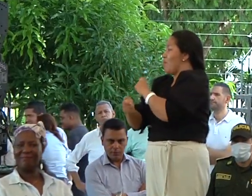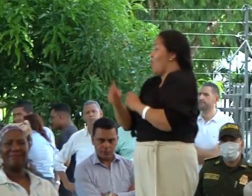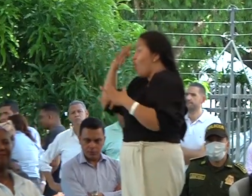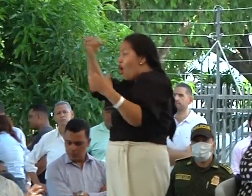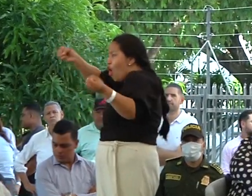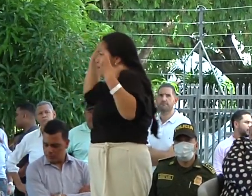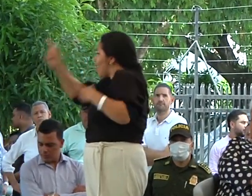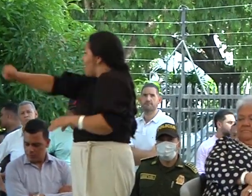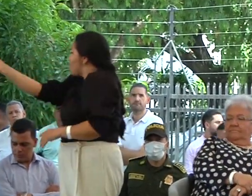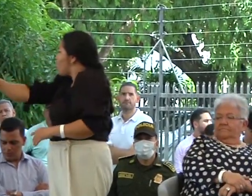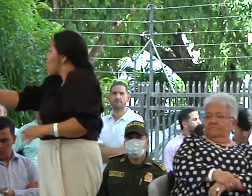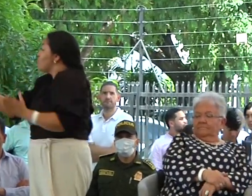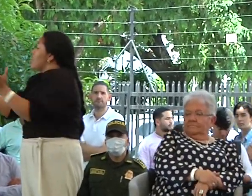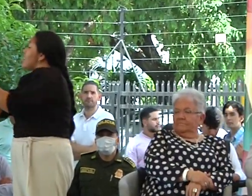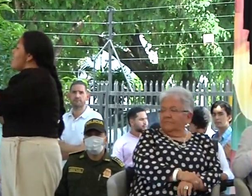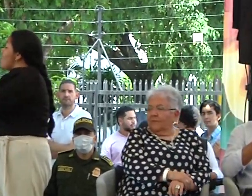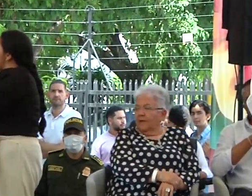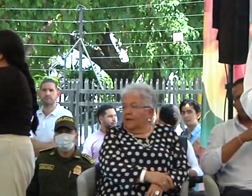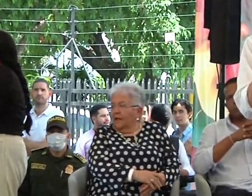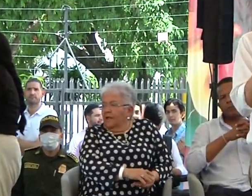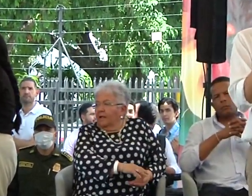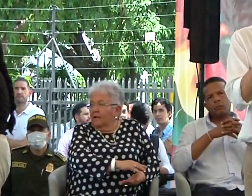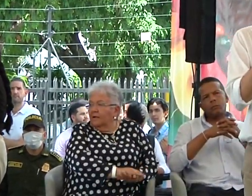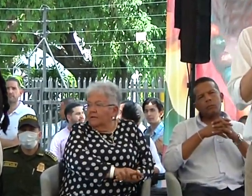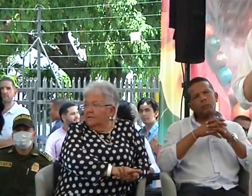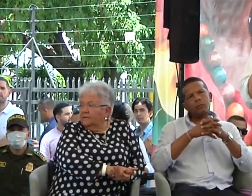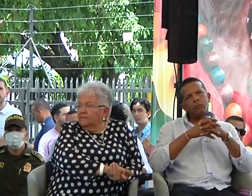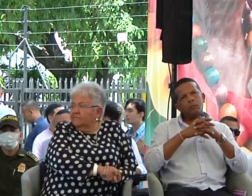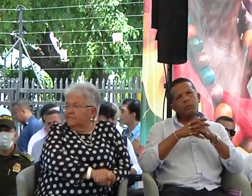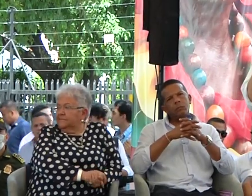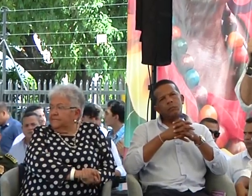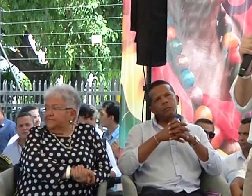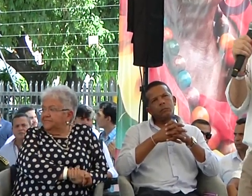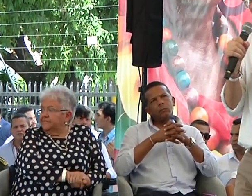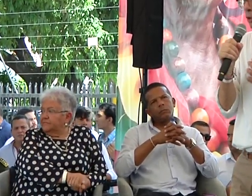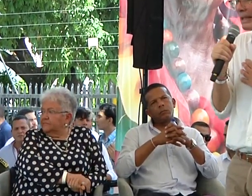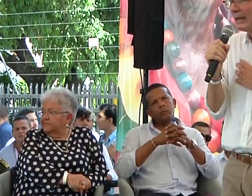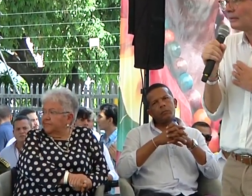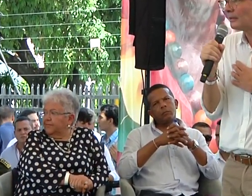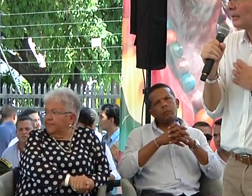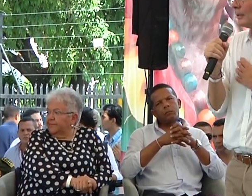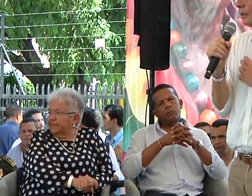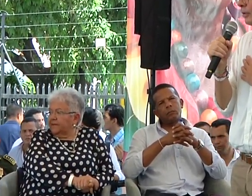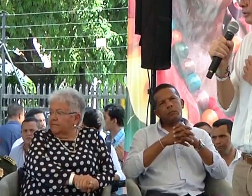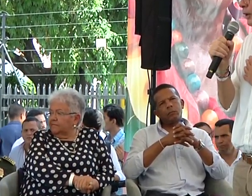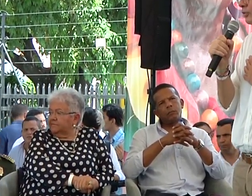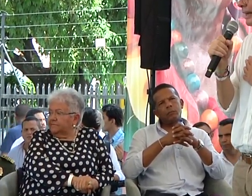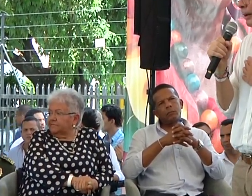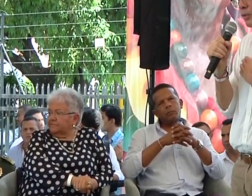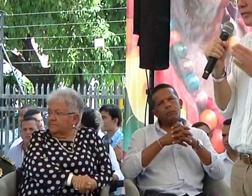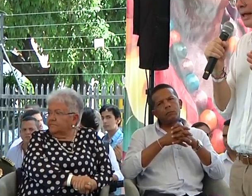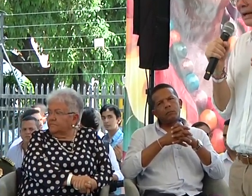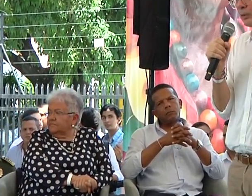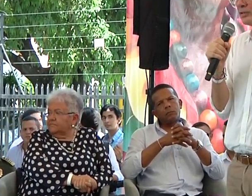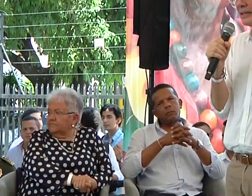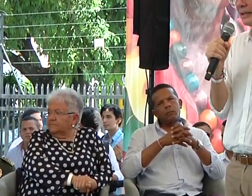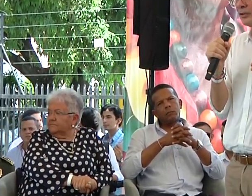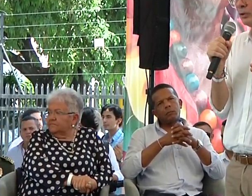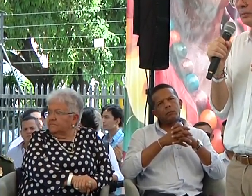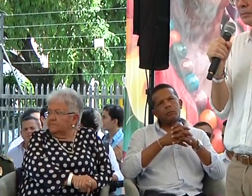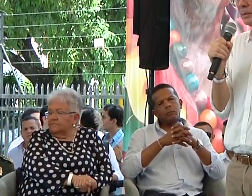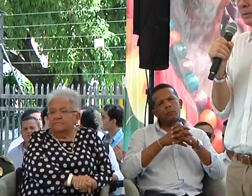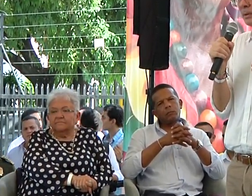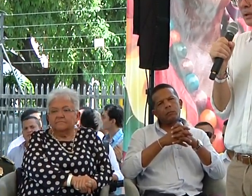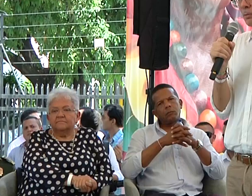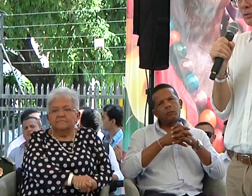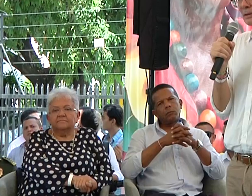La educación, por supuesto, va a jugar un papel fundamental porque la educación no es otra cosa que equidad territorial, no es otra cosa que la búsqueda de